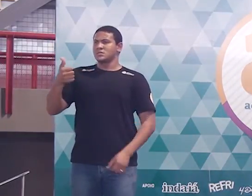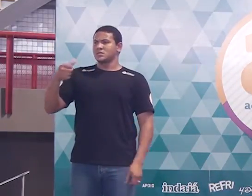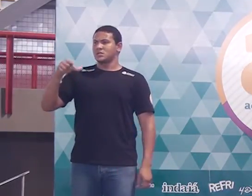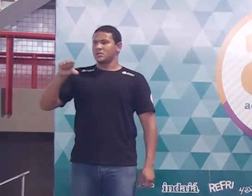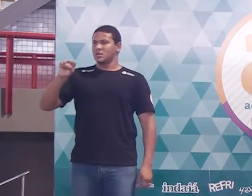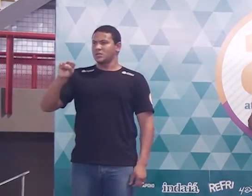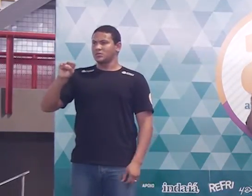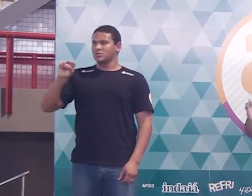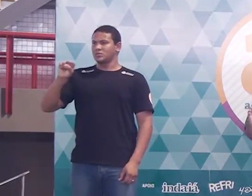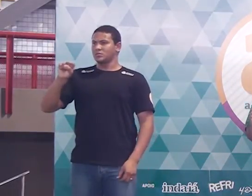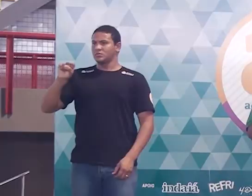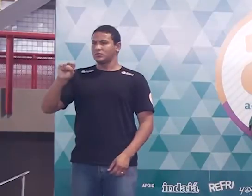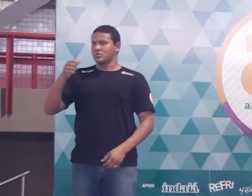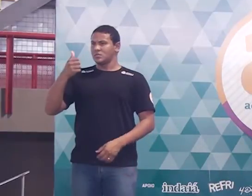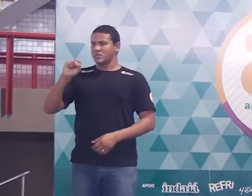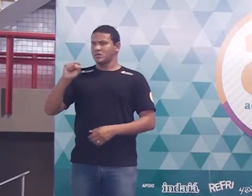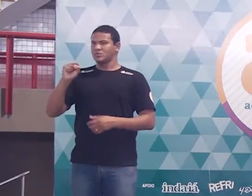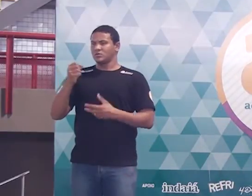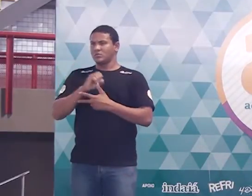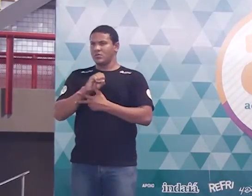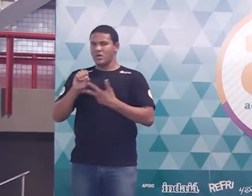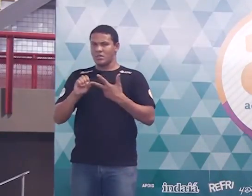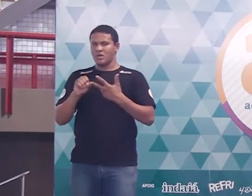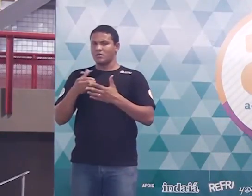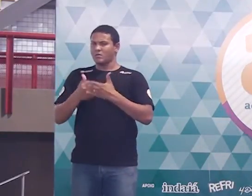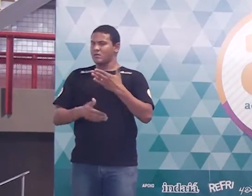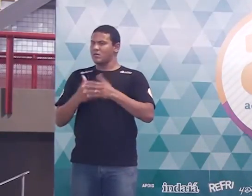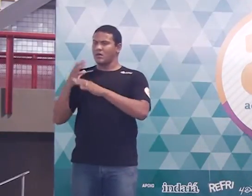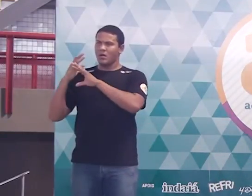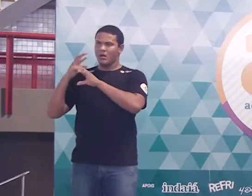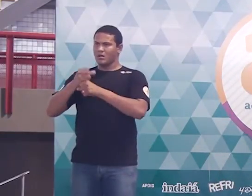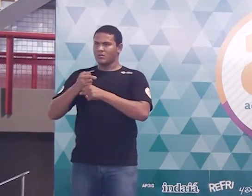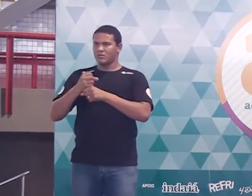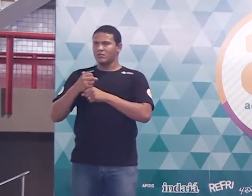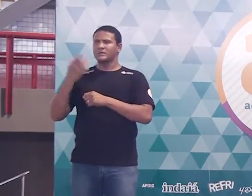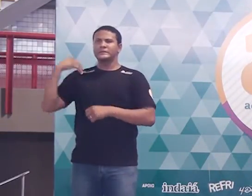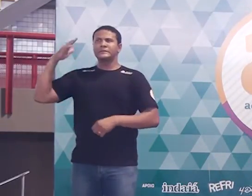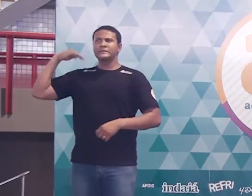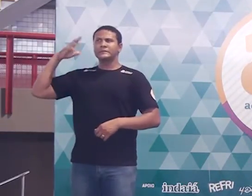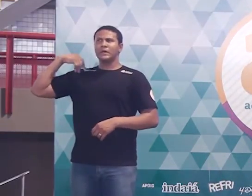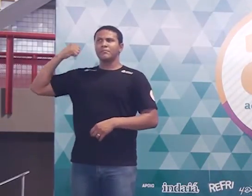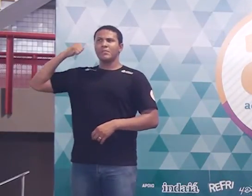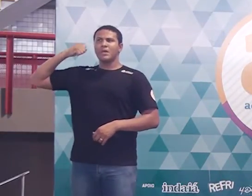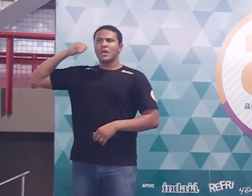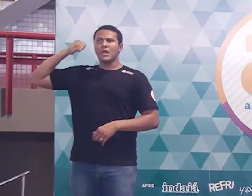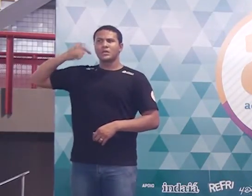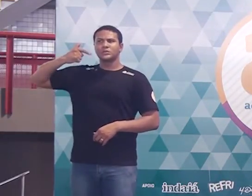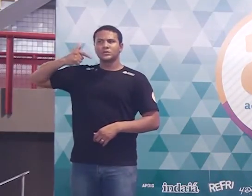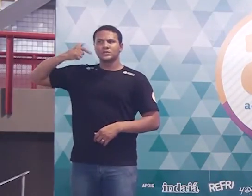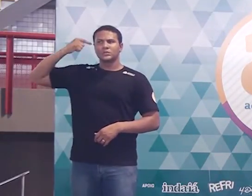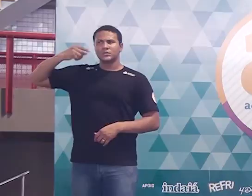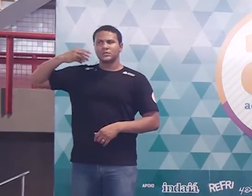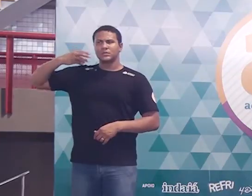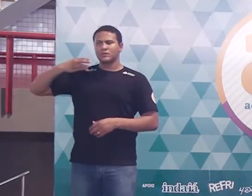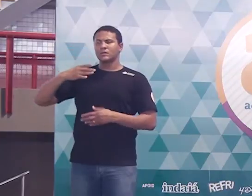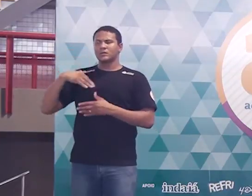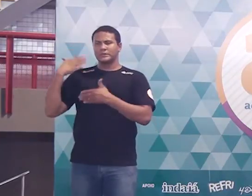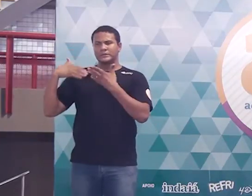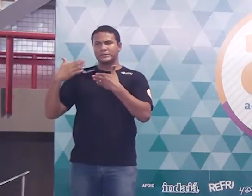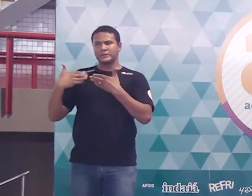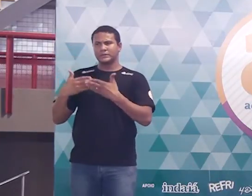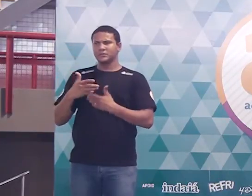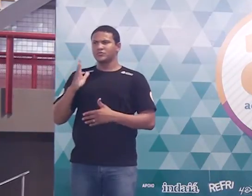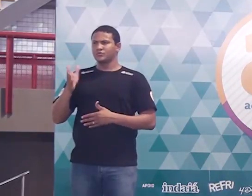18 aplicações de Enem, levando em consideração a primeira aplicação e a segunda aplicação. Então já